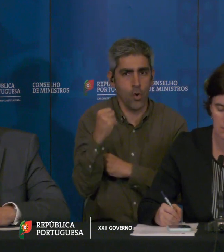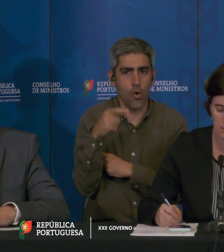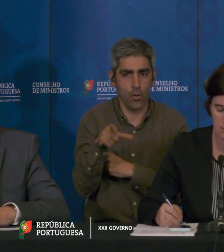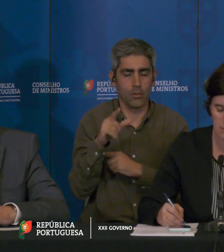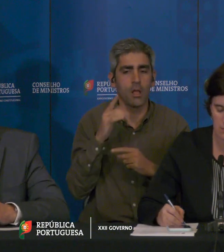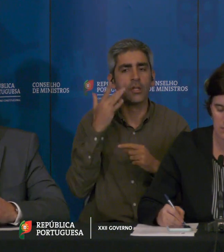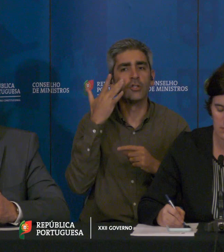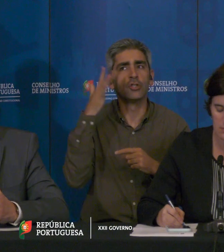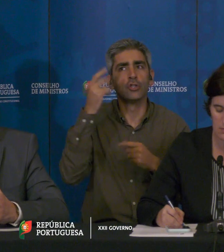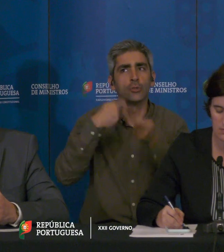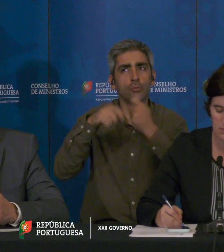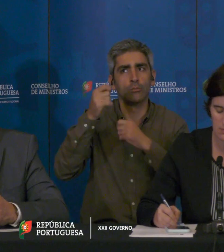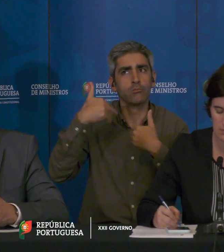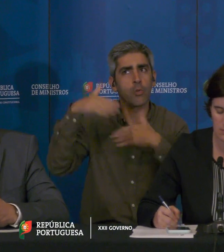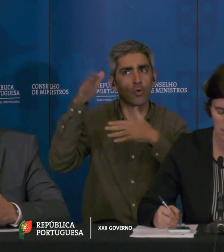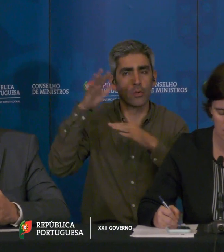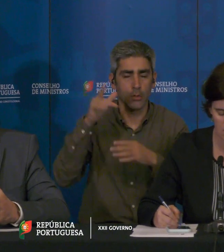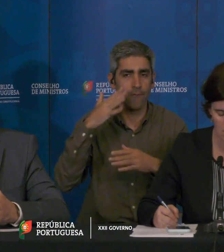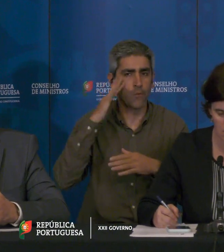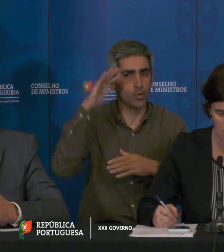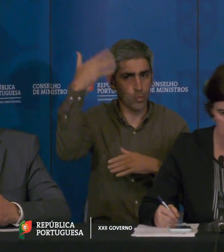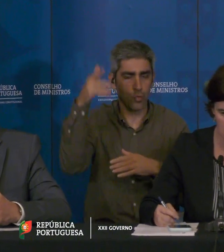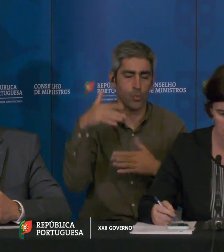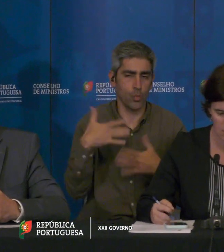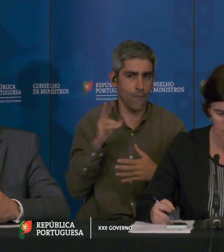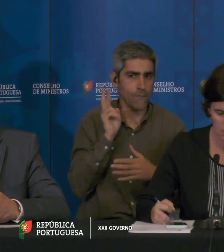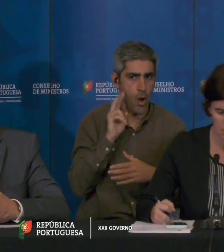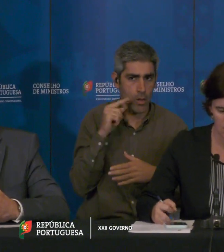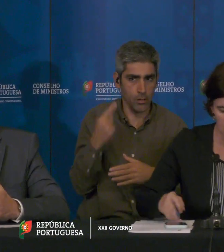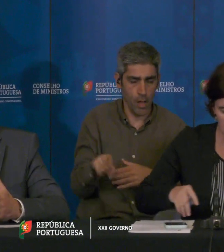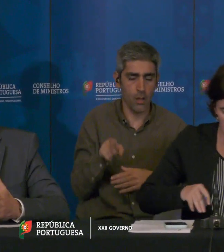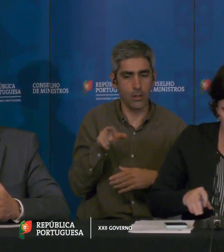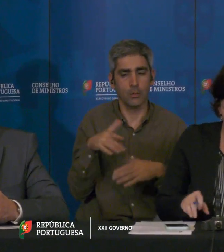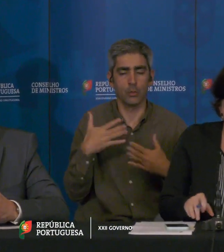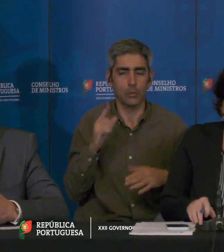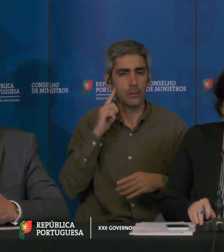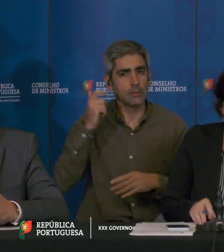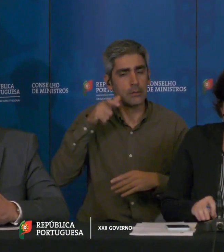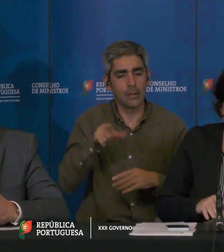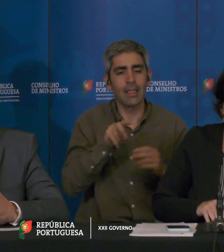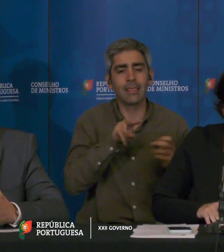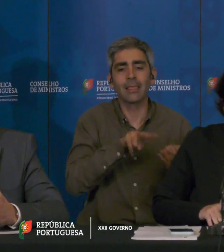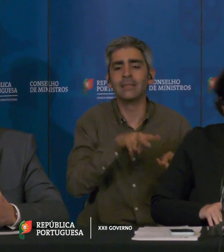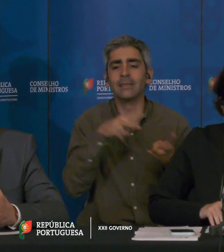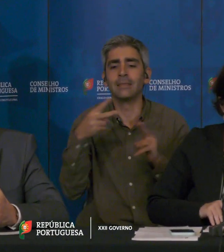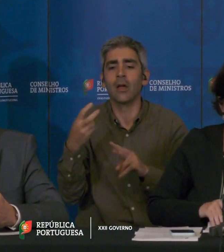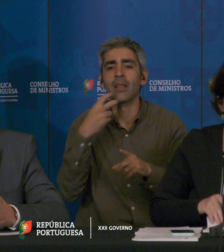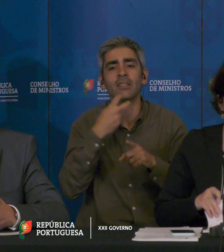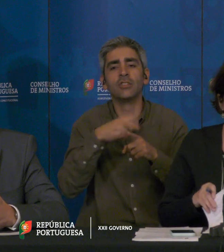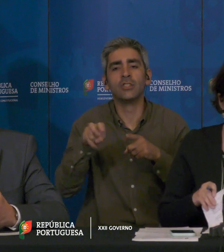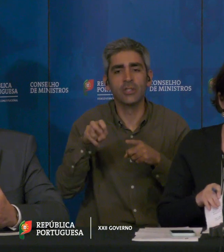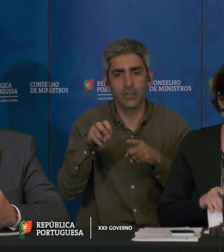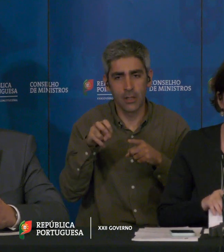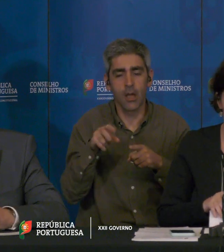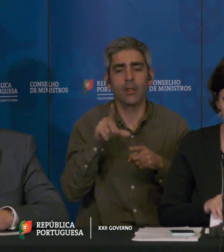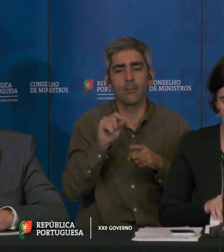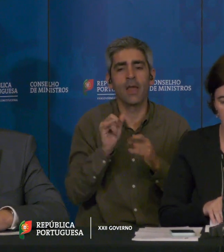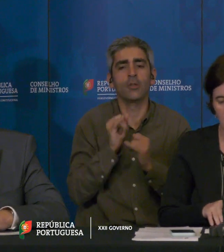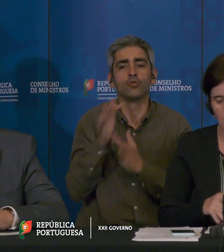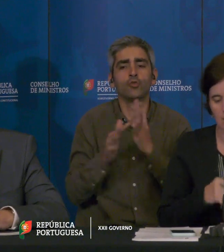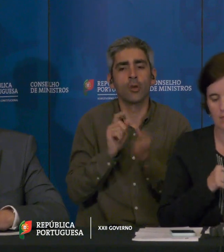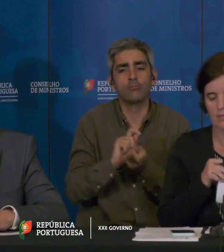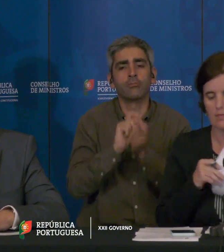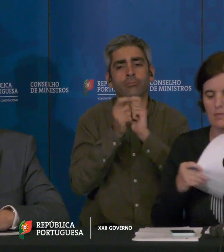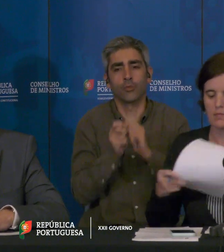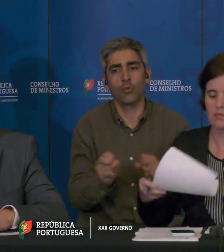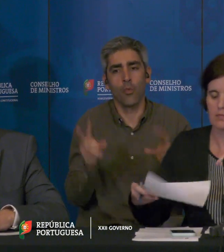futuro. É uma empresa, portanto, essencial no percurso de transição energética e que, num contexto de reindustrialização